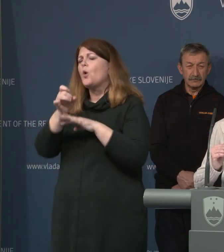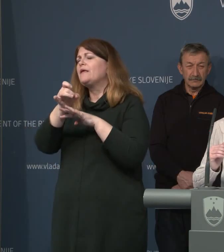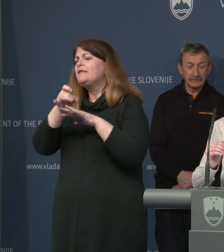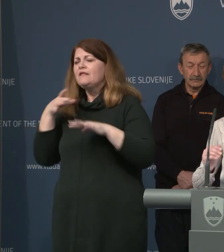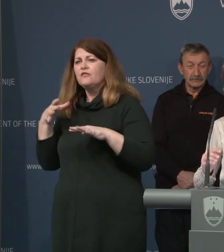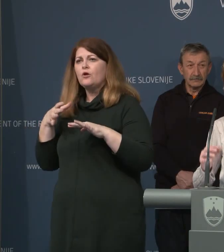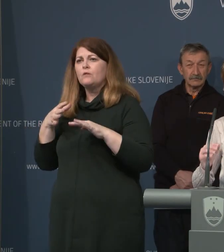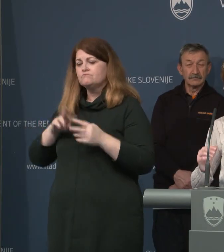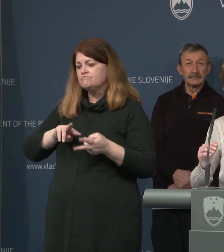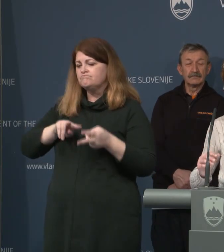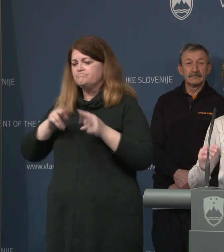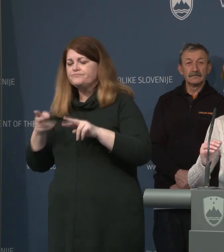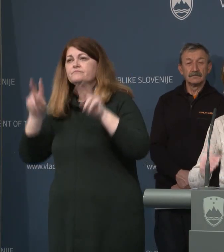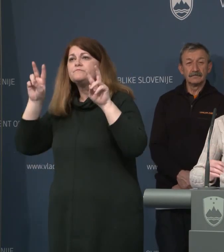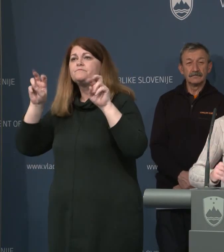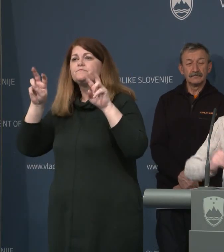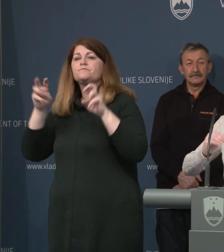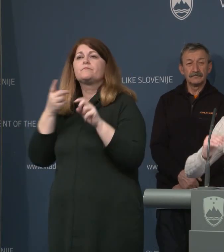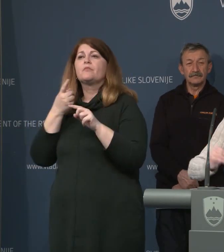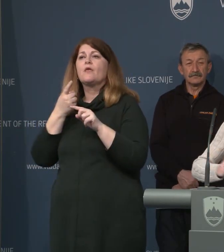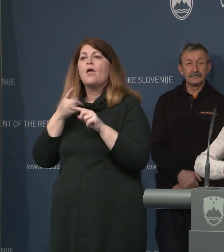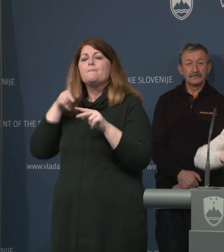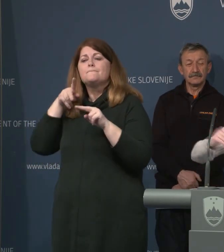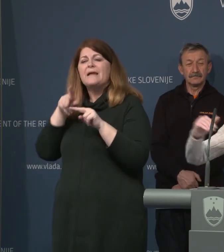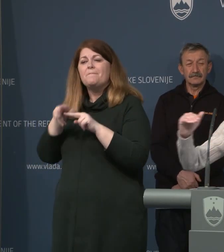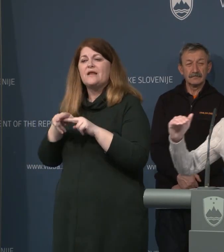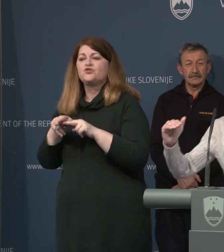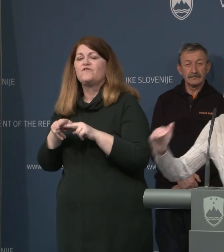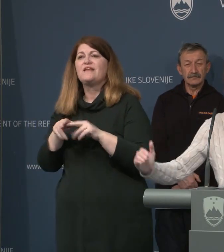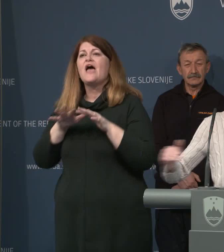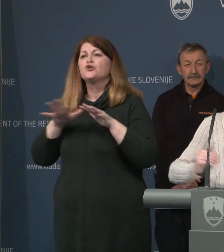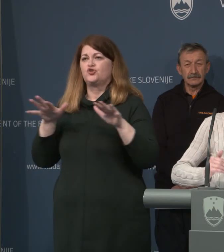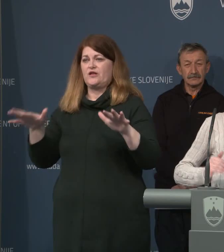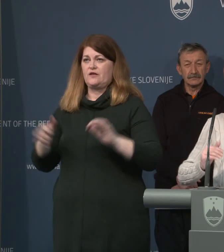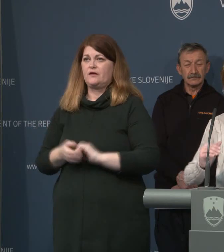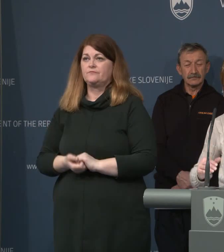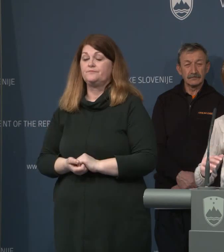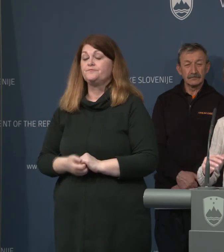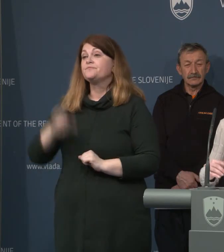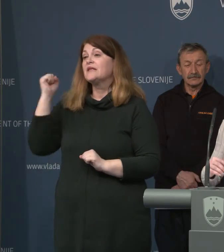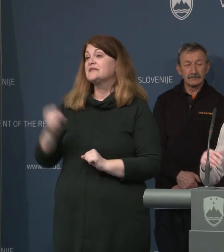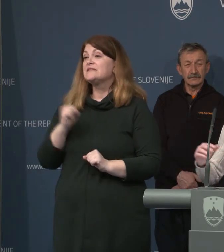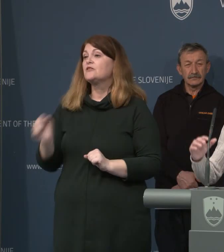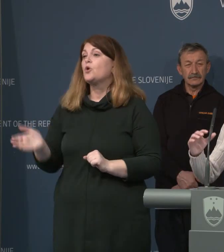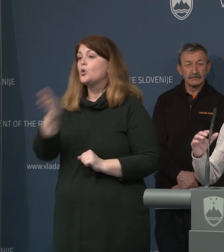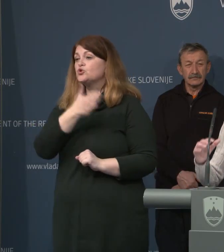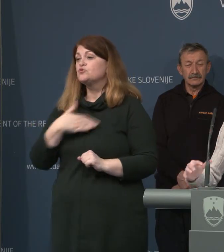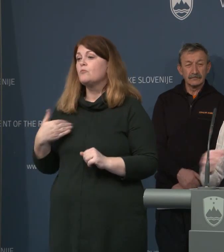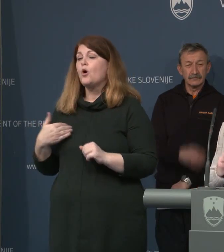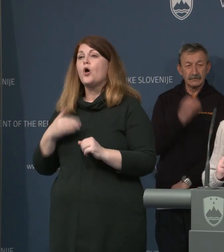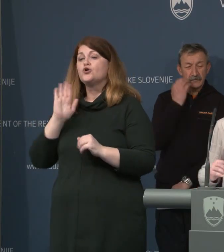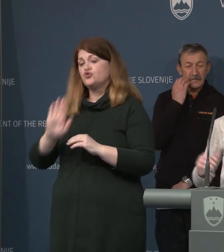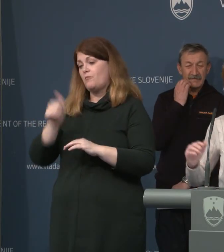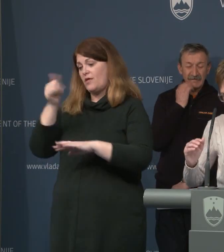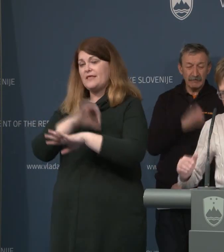hitro preiti v tako imenovano fazo preprečevanja širjenja. In zato smo praktično že po